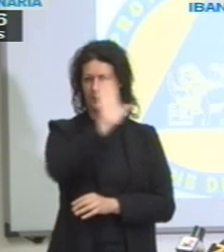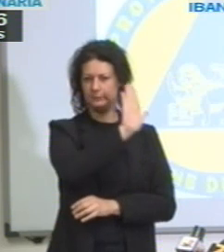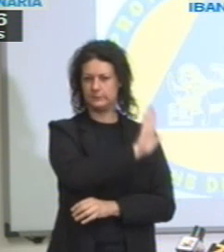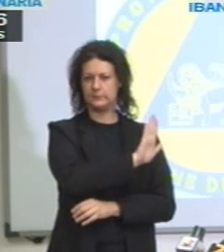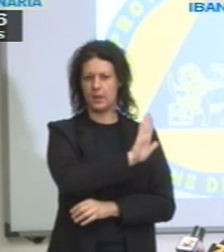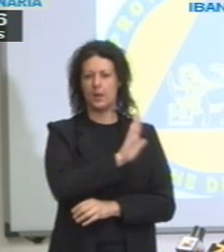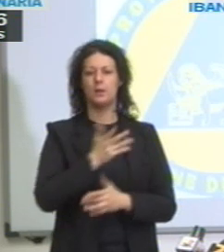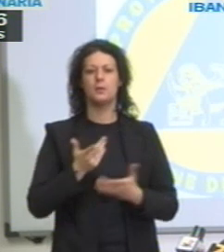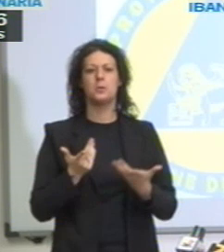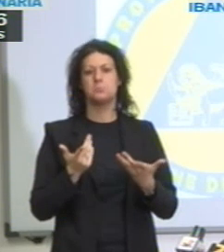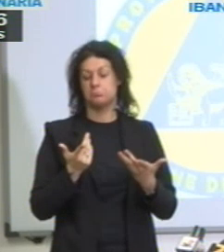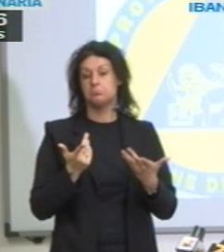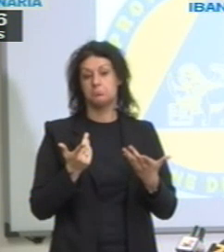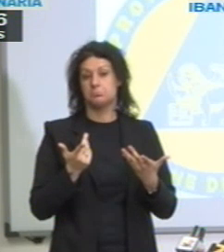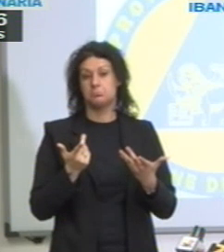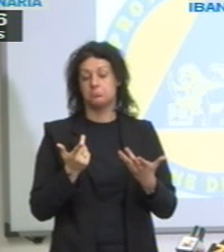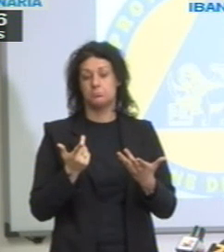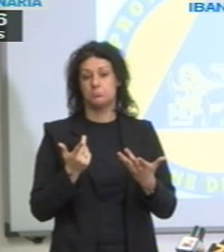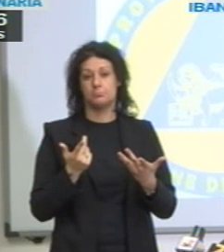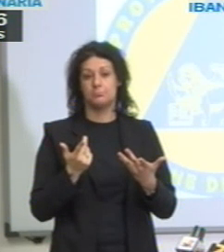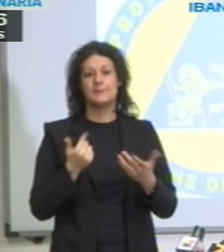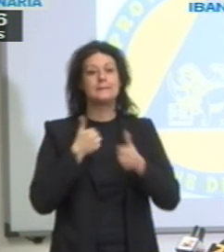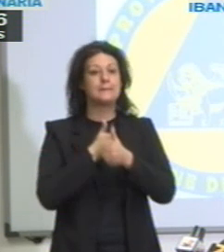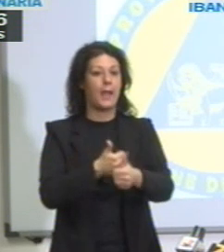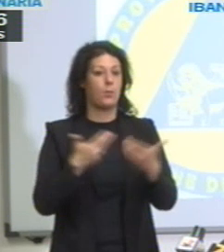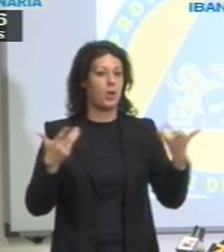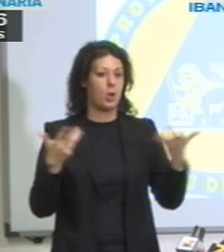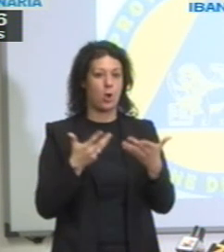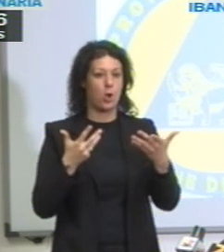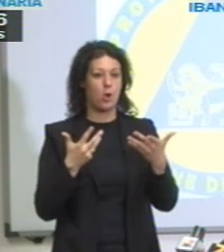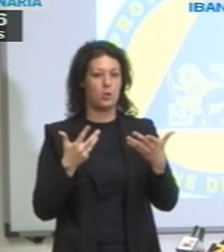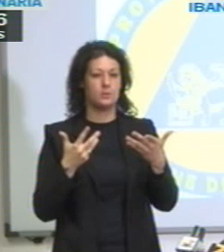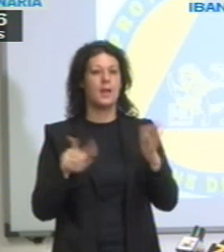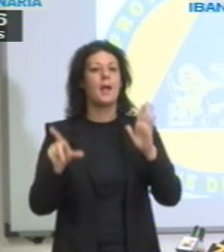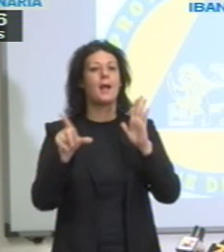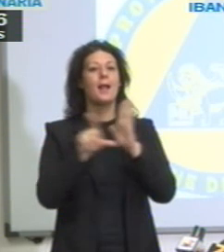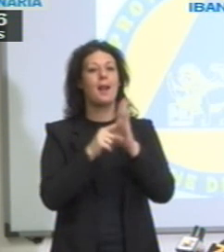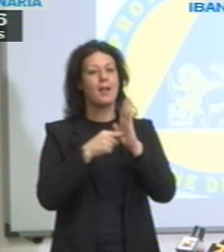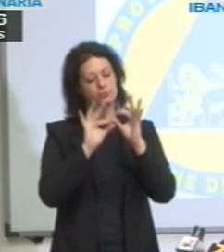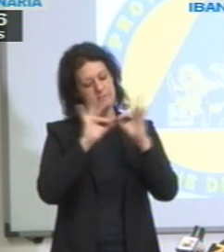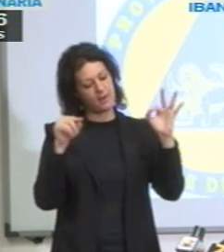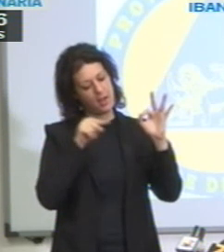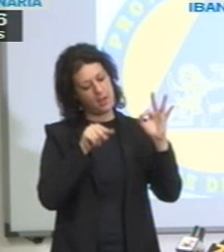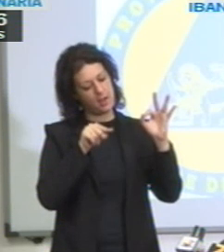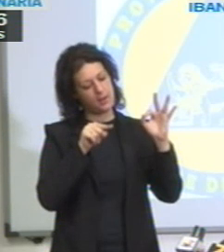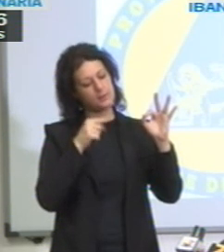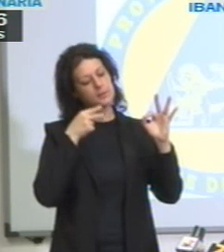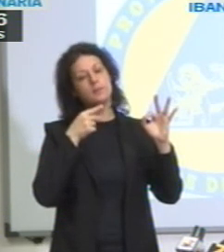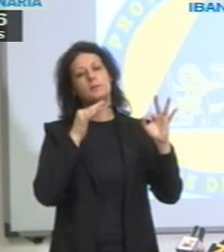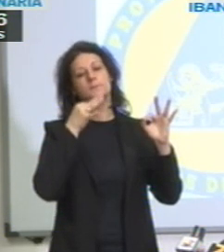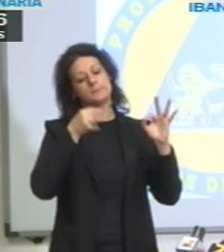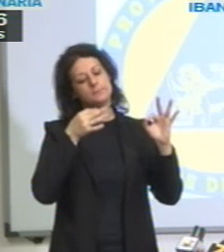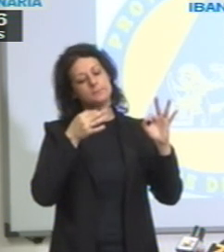nella direzione più che altro di interpretare magari delle norme che hanno bisogno di interpretazione. Non a caso i cittadini ci fanno